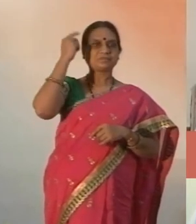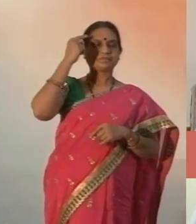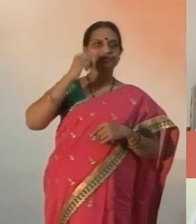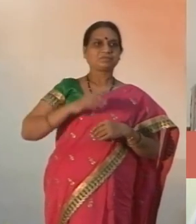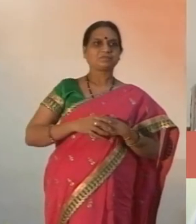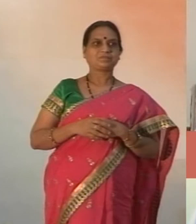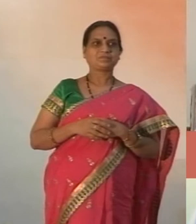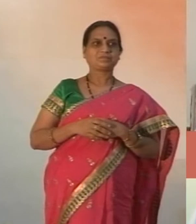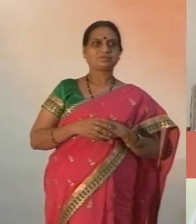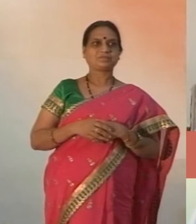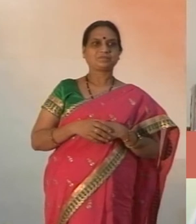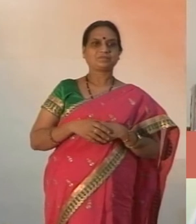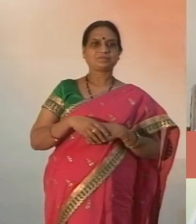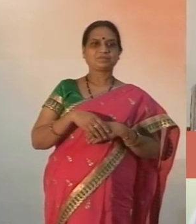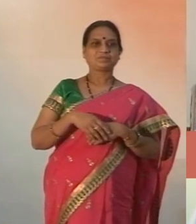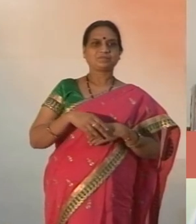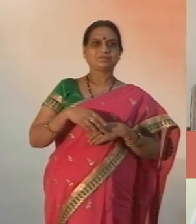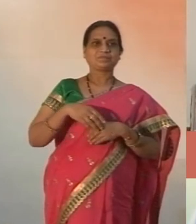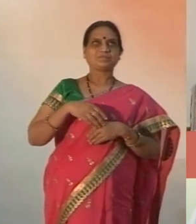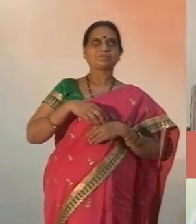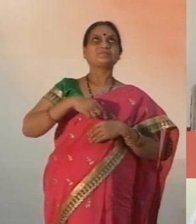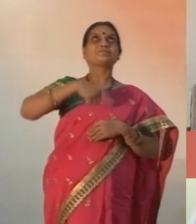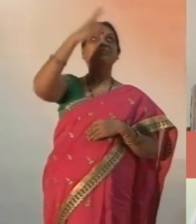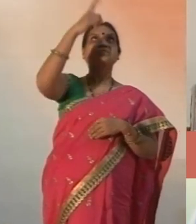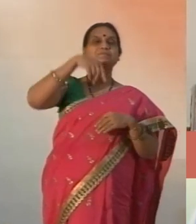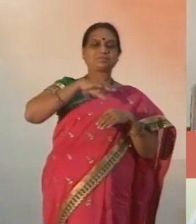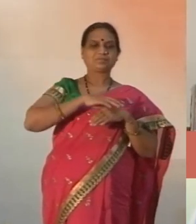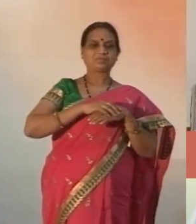तो उस प्रेम को अनुभव करने लगती हूँ।